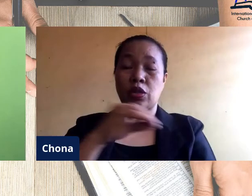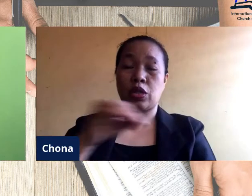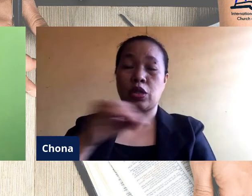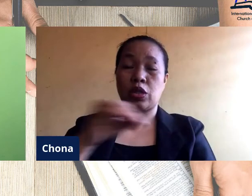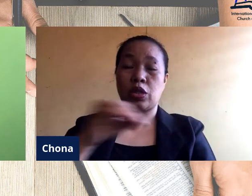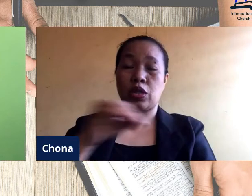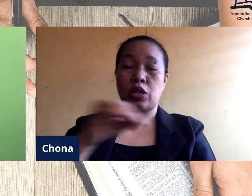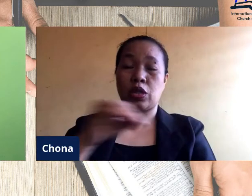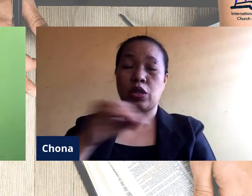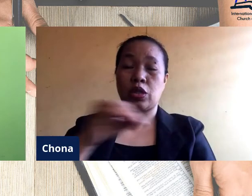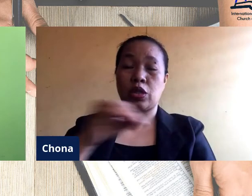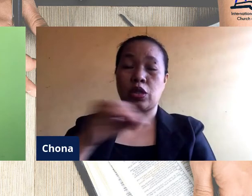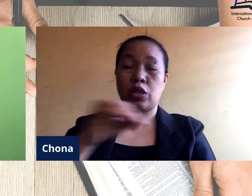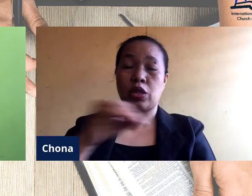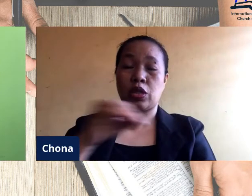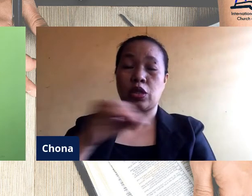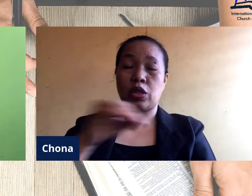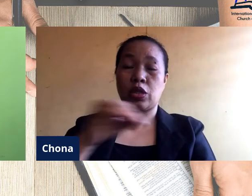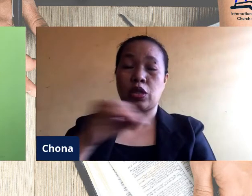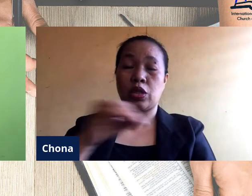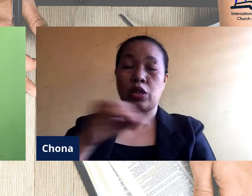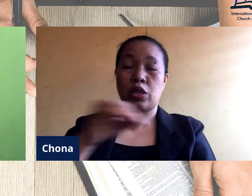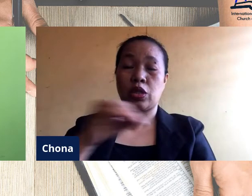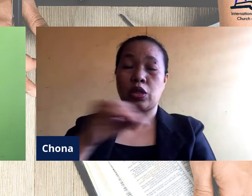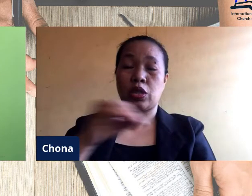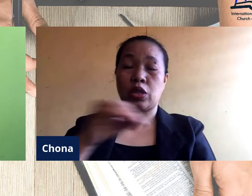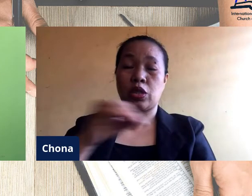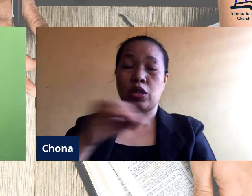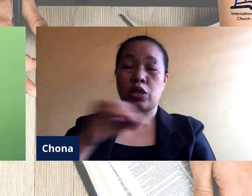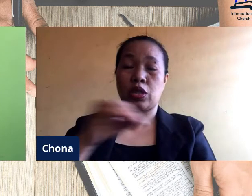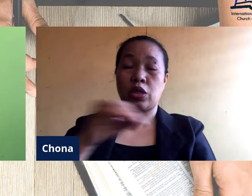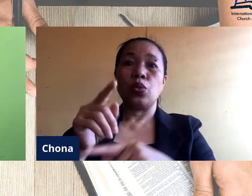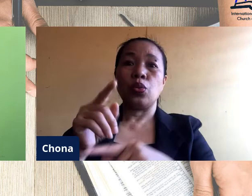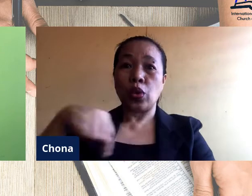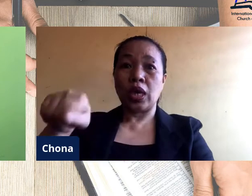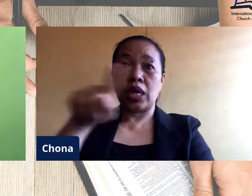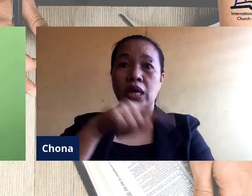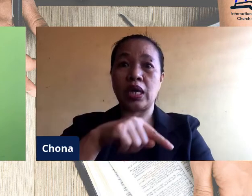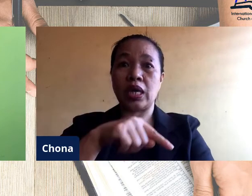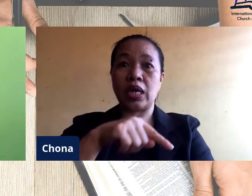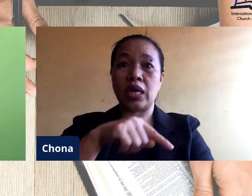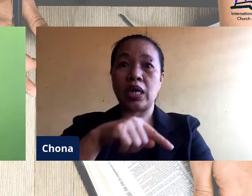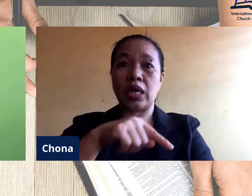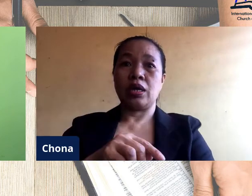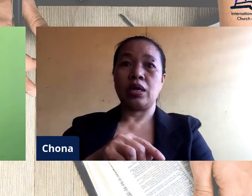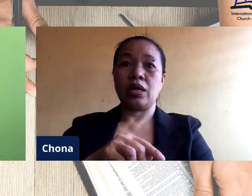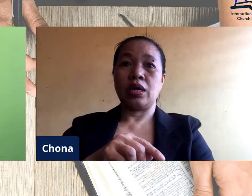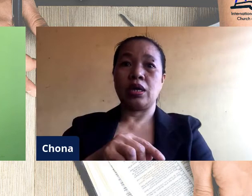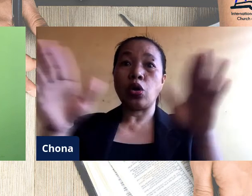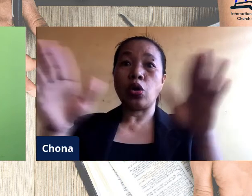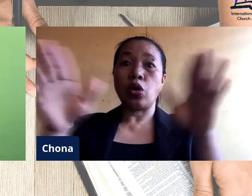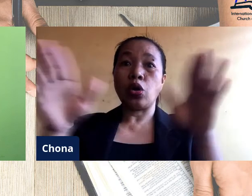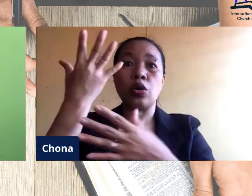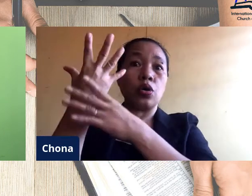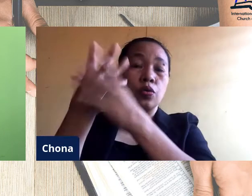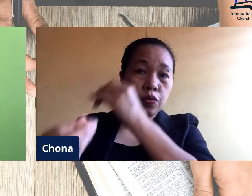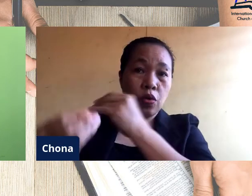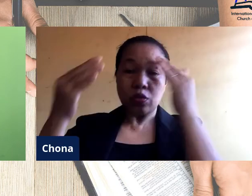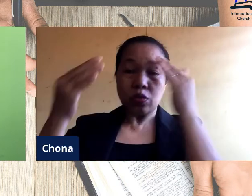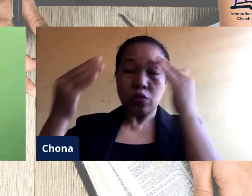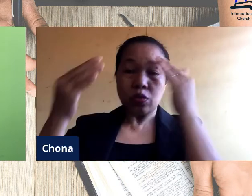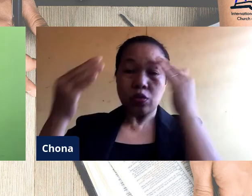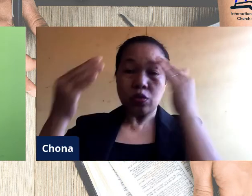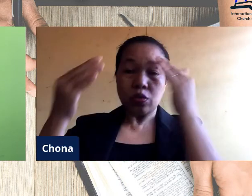mawala, no, sa focus ang ating not only our paningin, pananaw, but also our hearts, our